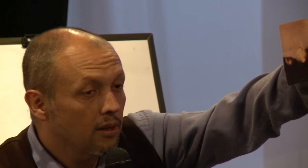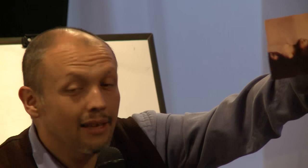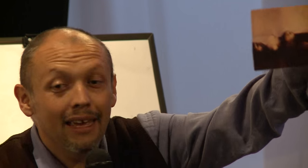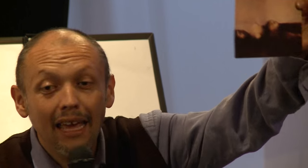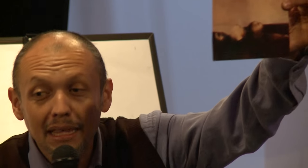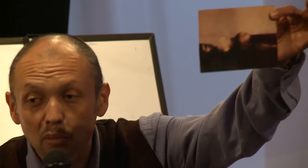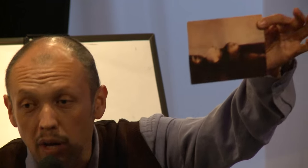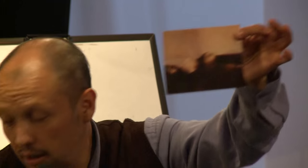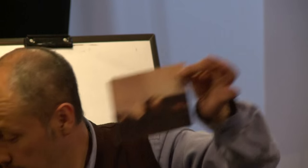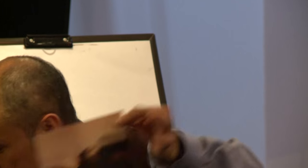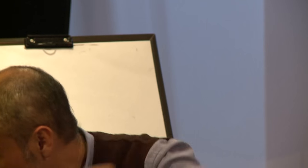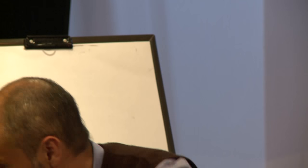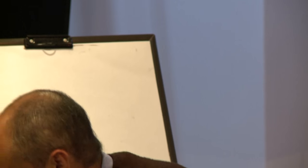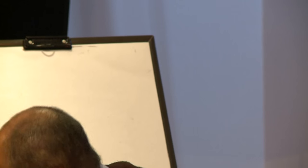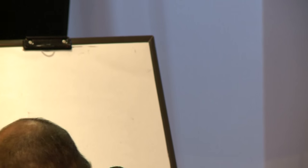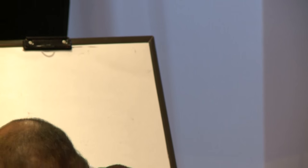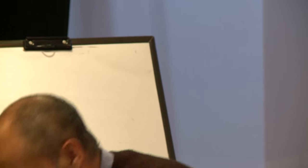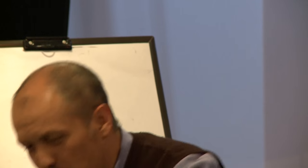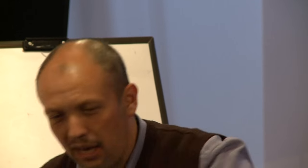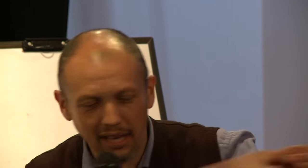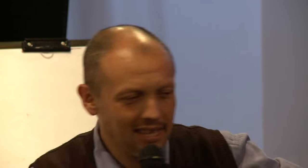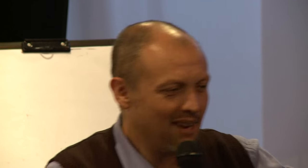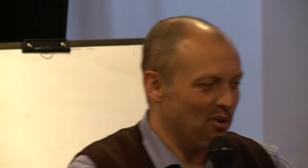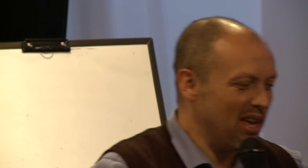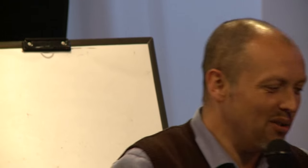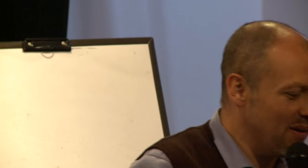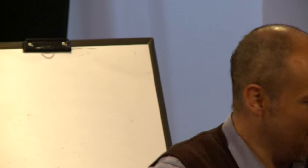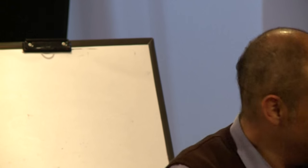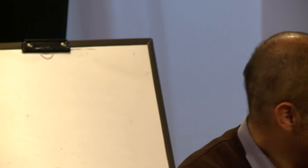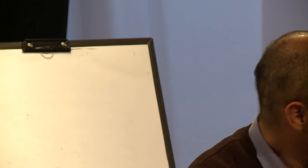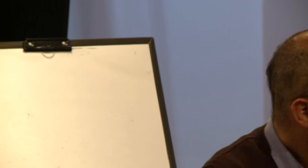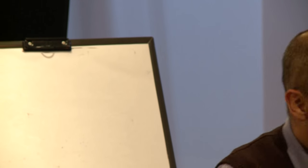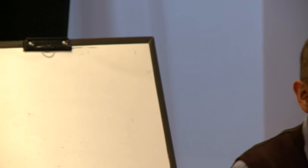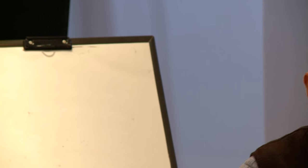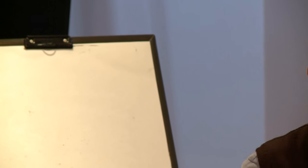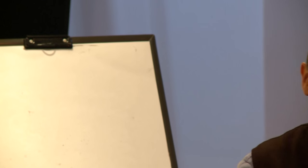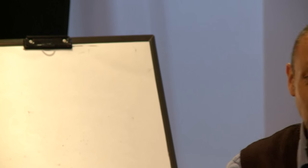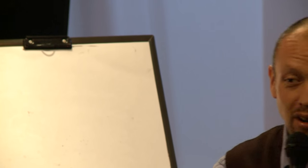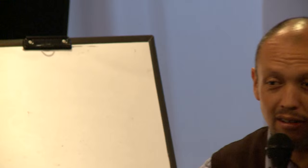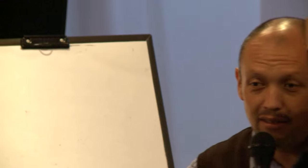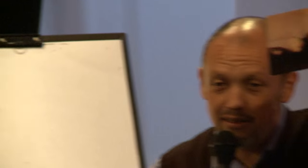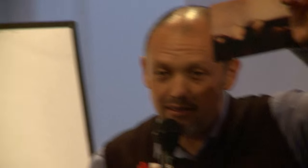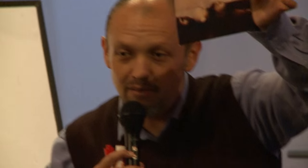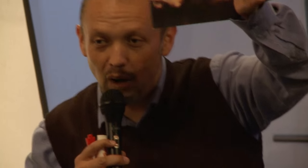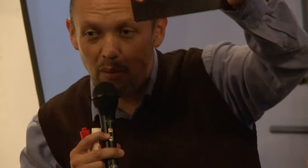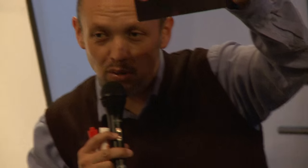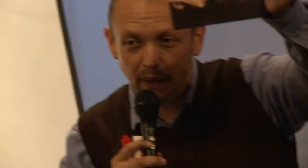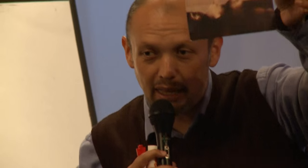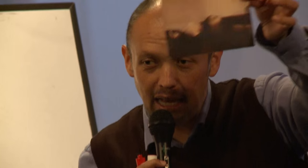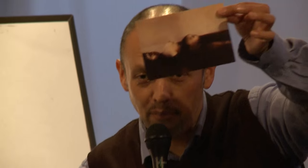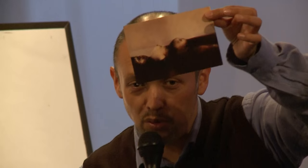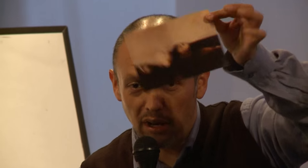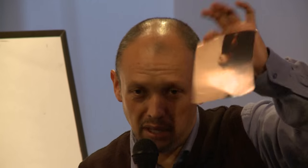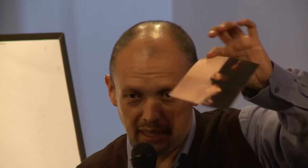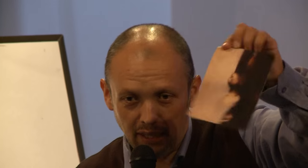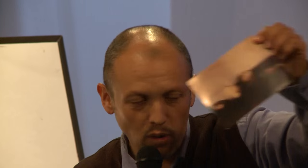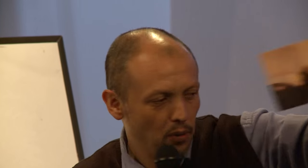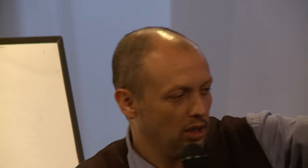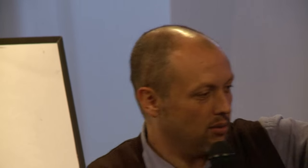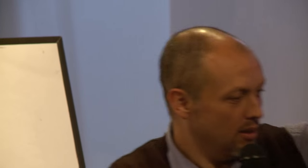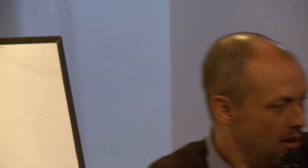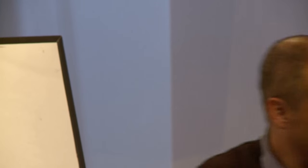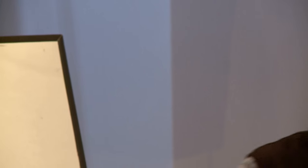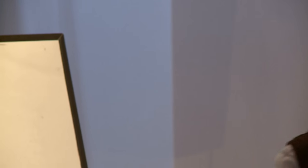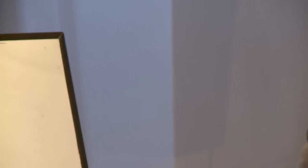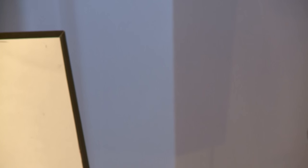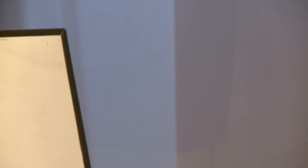paso. Esta mujer ya se puede parar. ¿Sí? Muchas gracias a la modelo. ¿Sí? Está más o menos, ¿no? Más o menos parecida a la postura. O sea, se entendió un